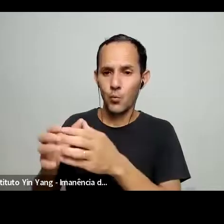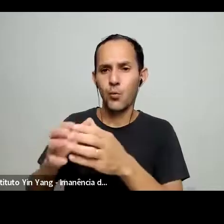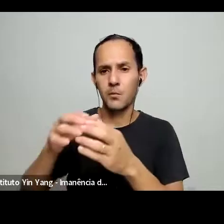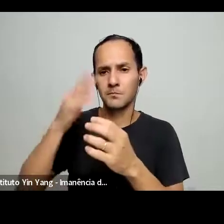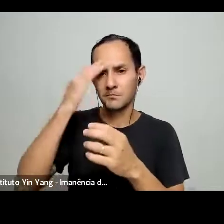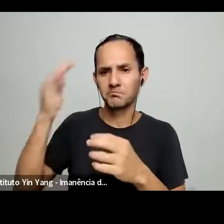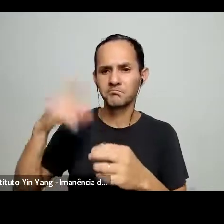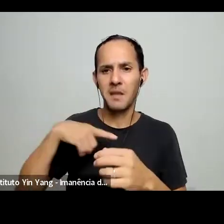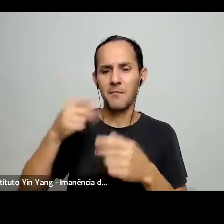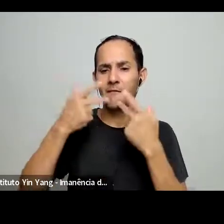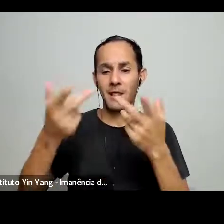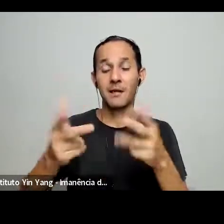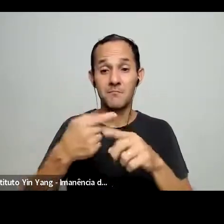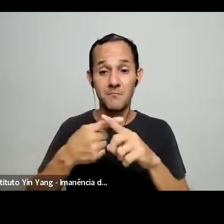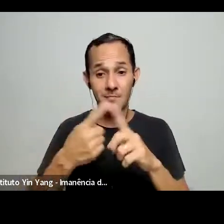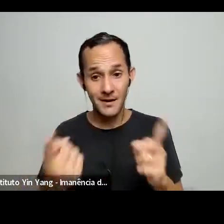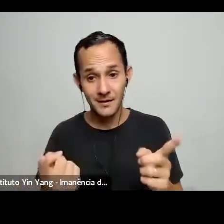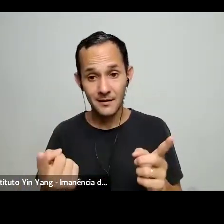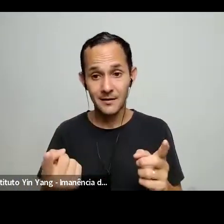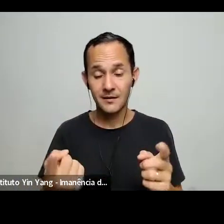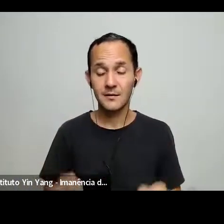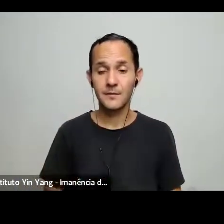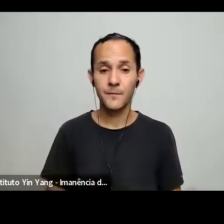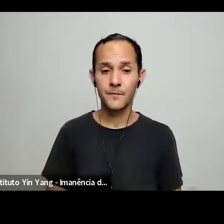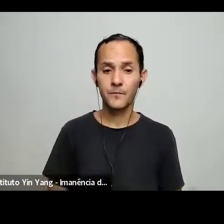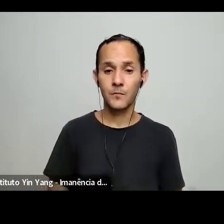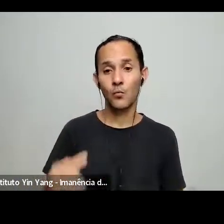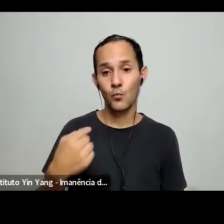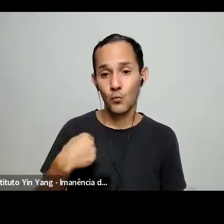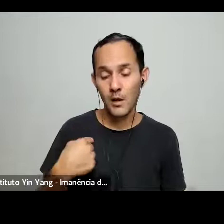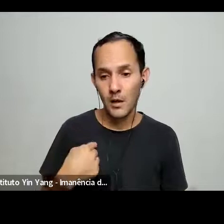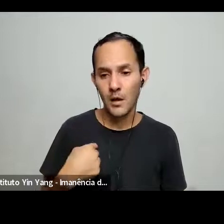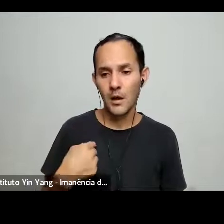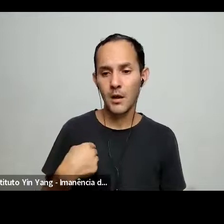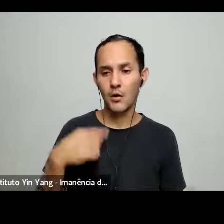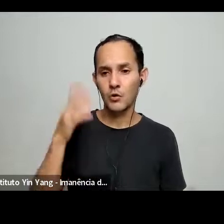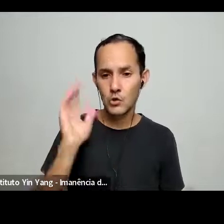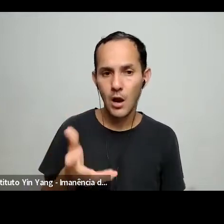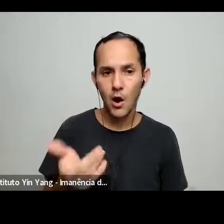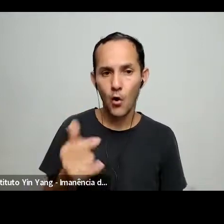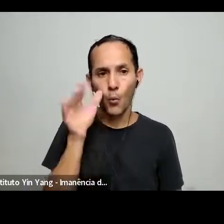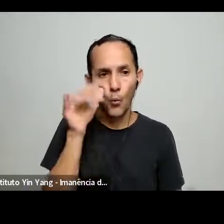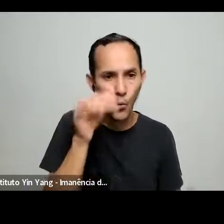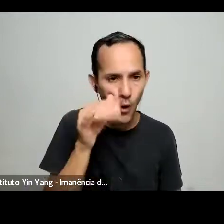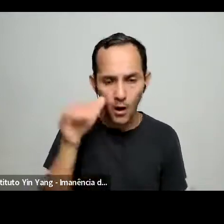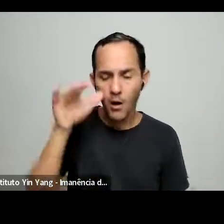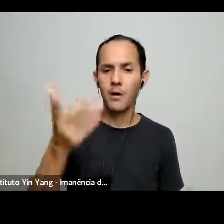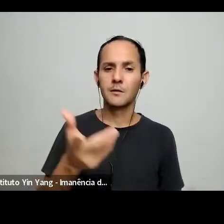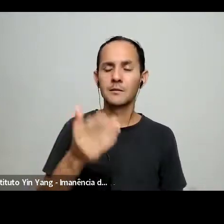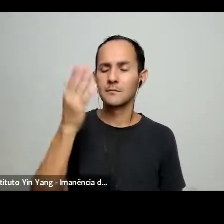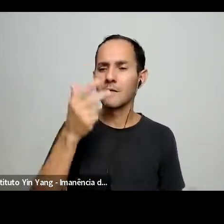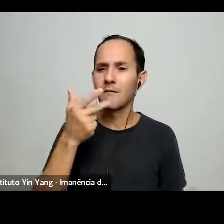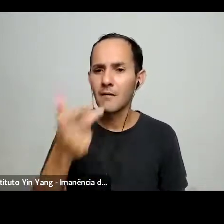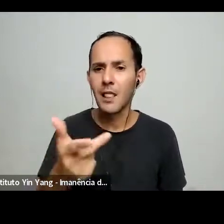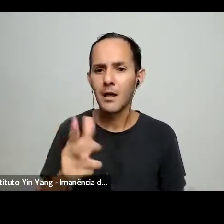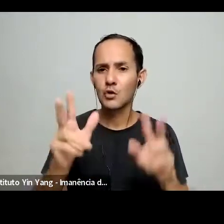vocês. Da minha parte, né, no que eu, então, como curiosa e para poder falar com um